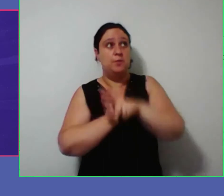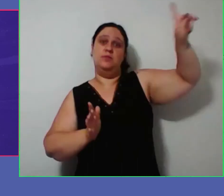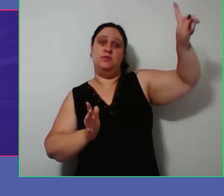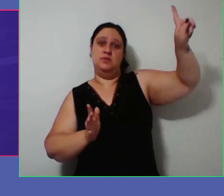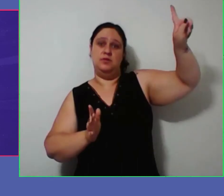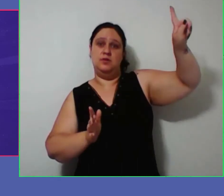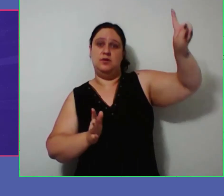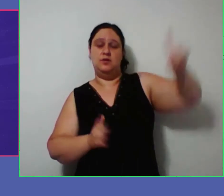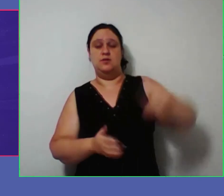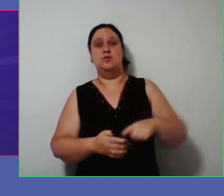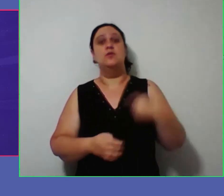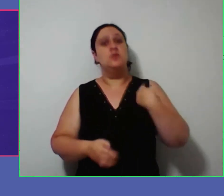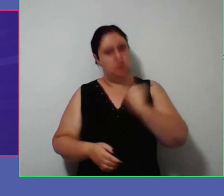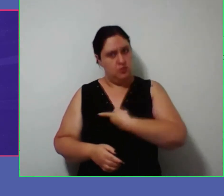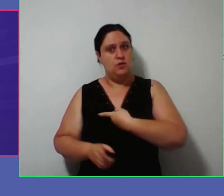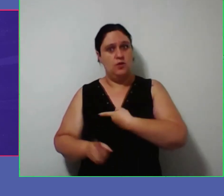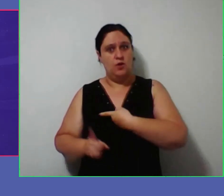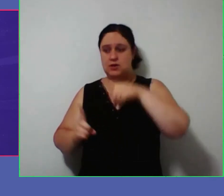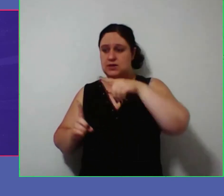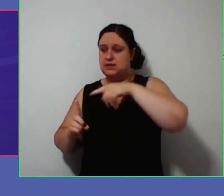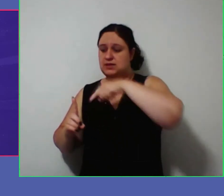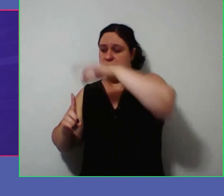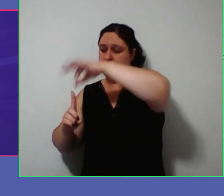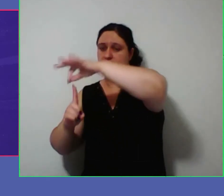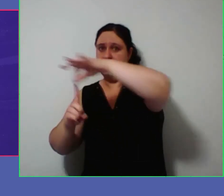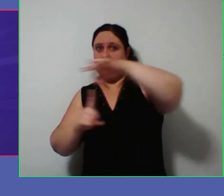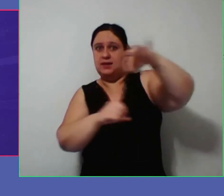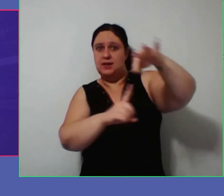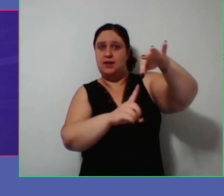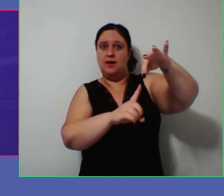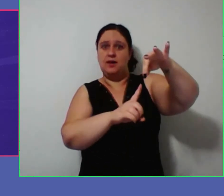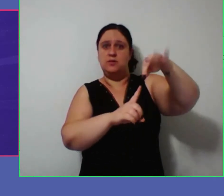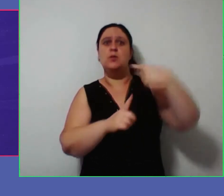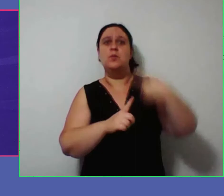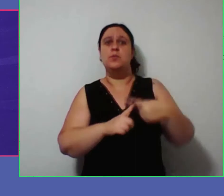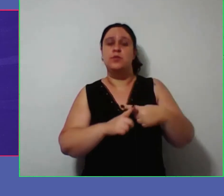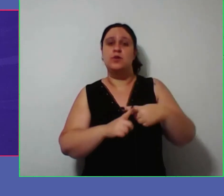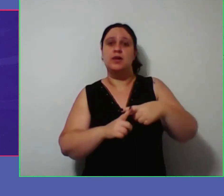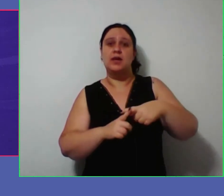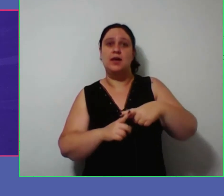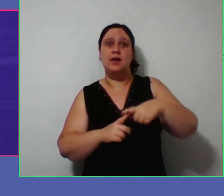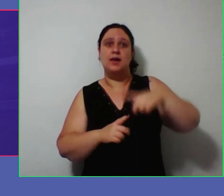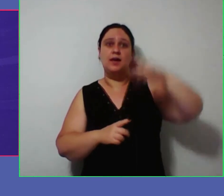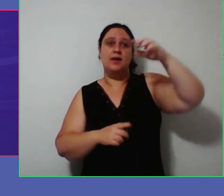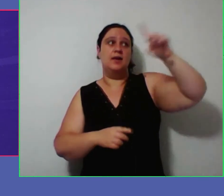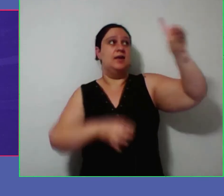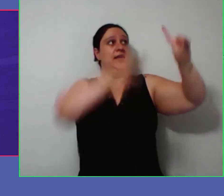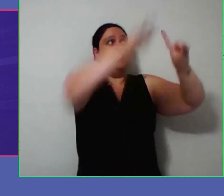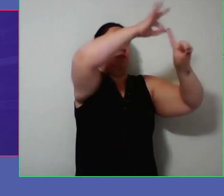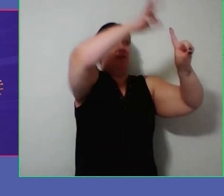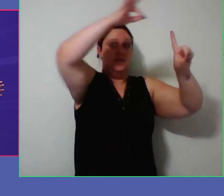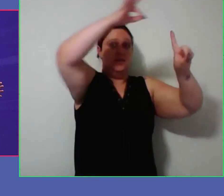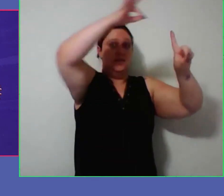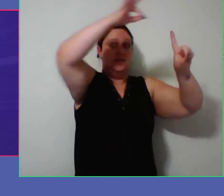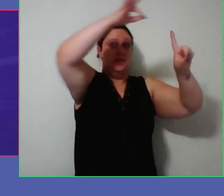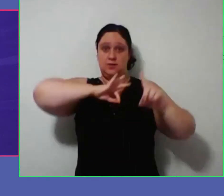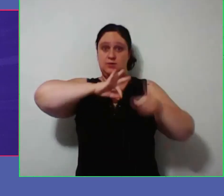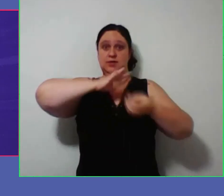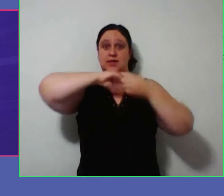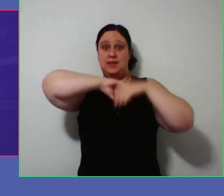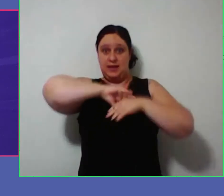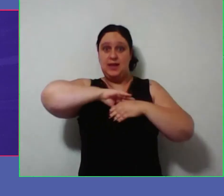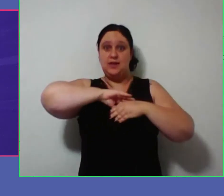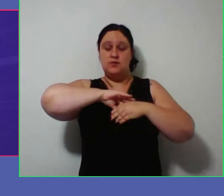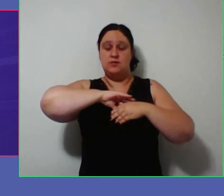temos o Espírito de Deus aqui dentro de nós. Nós podemos escolher pela nossa mente inclinar nossa mente no Espírito e